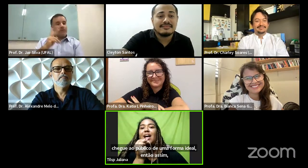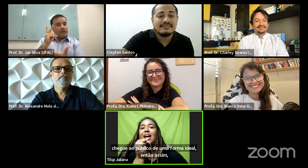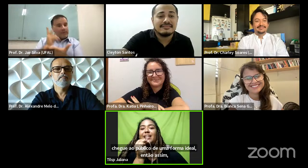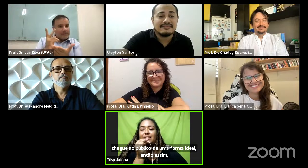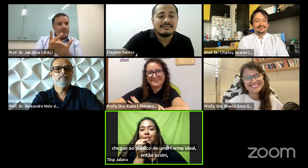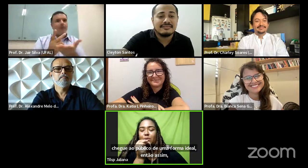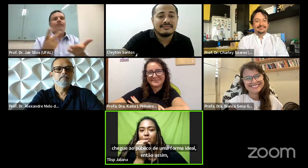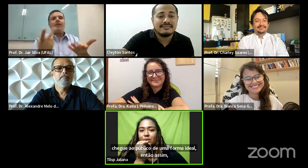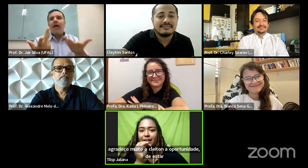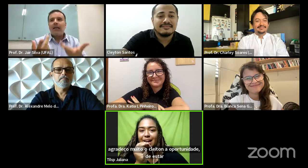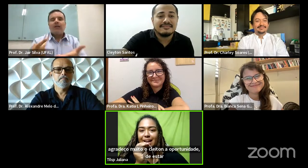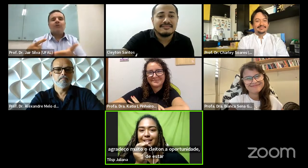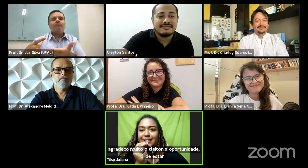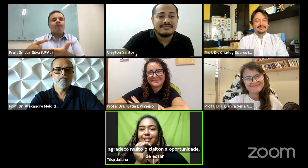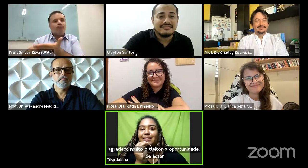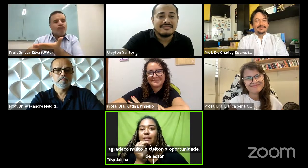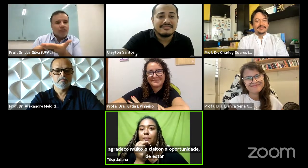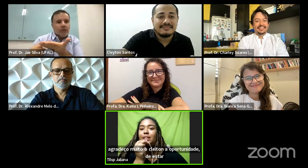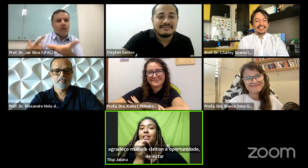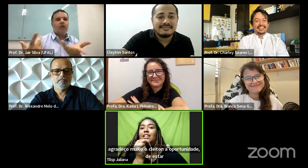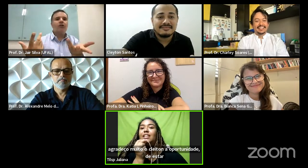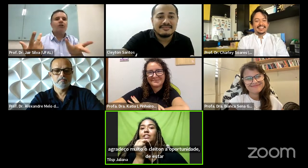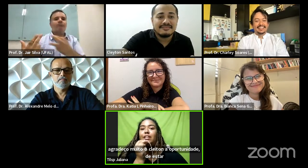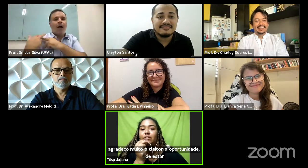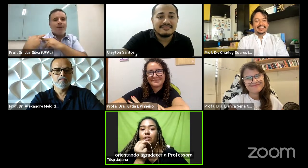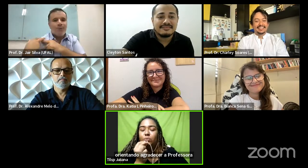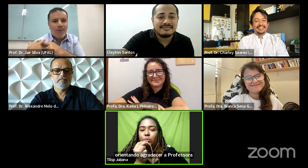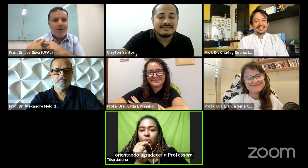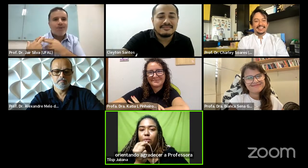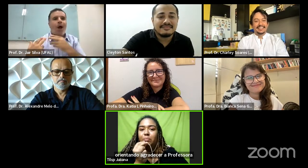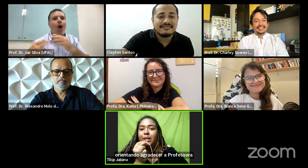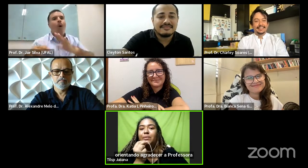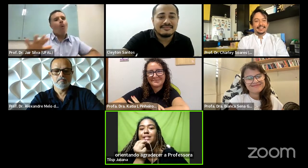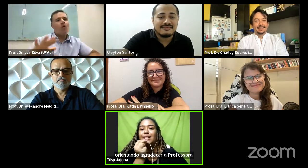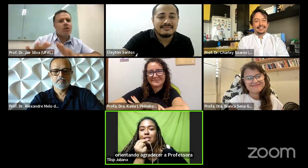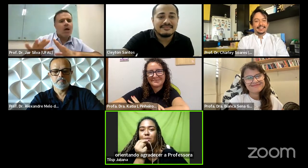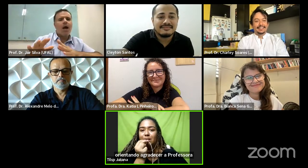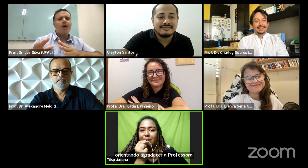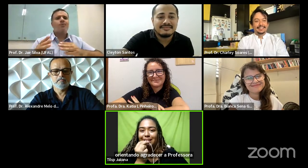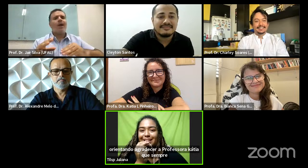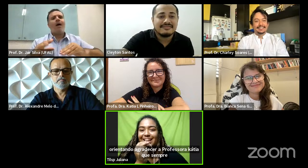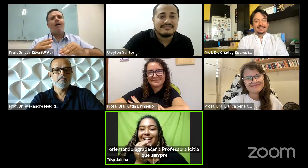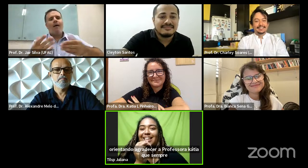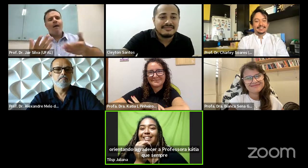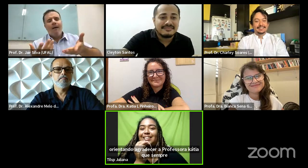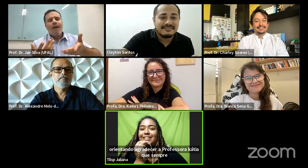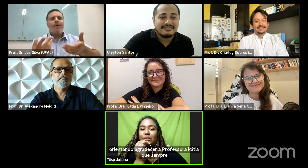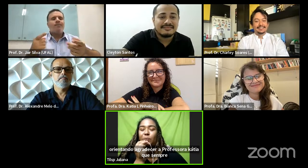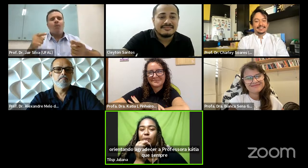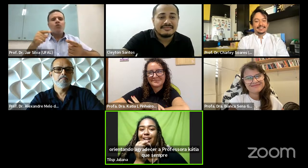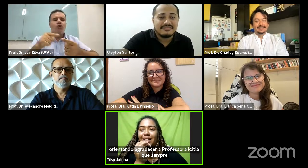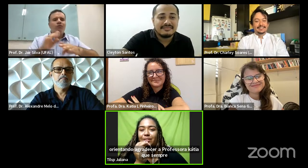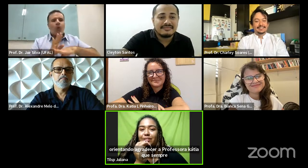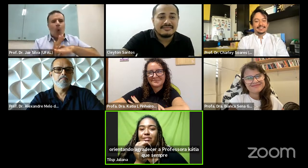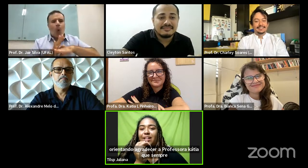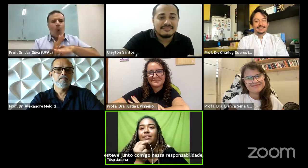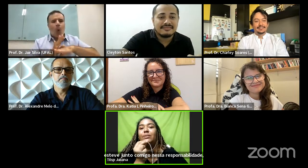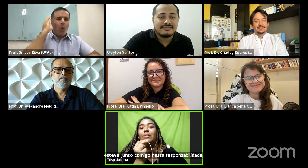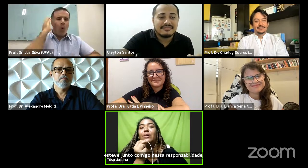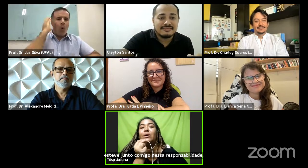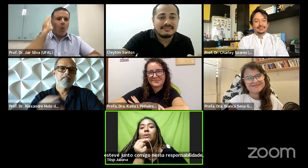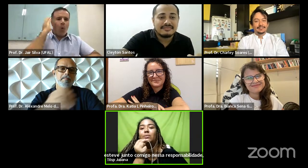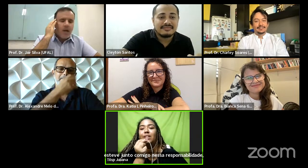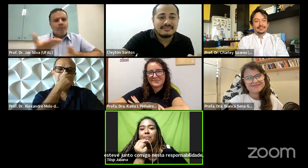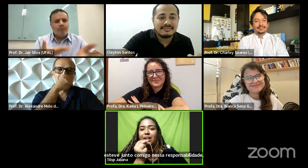orientando. Agradeço à professora Kátia, que sempre esteve junto comigo nessa responsabilidade, nesse cuidado, de